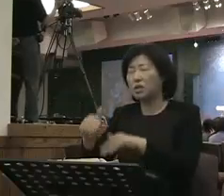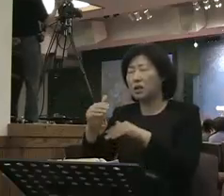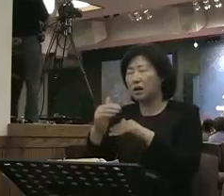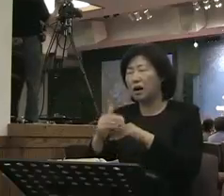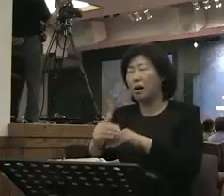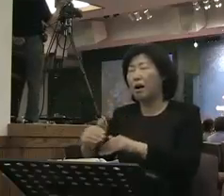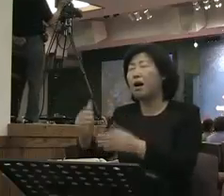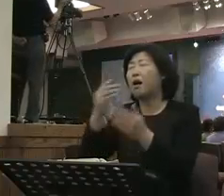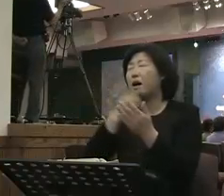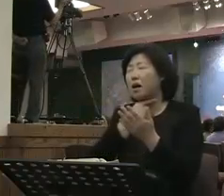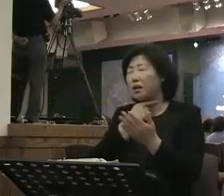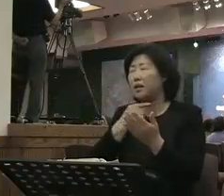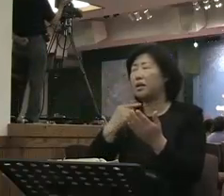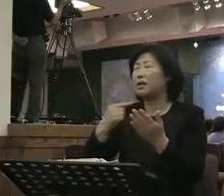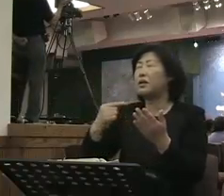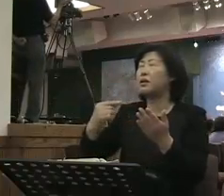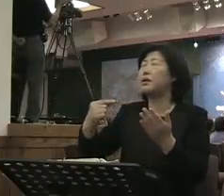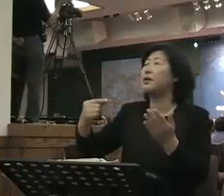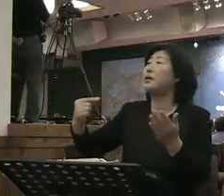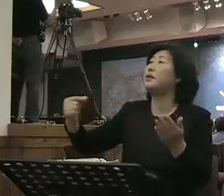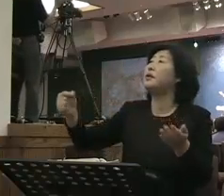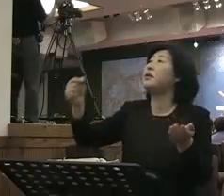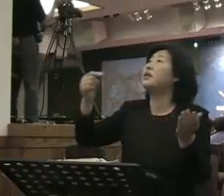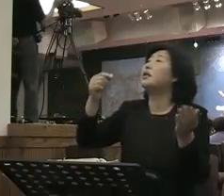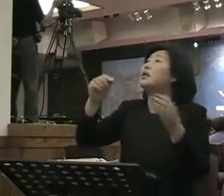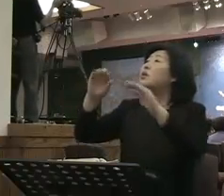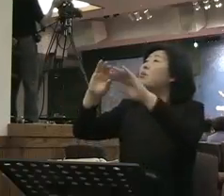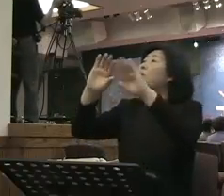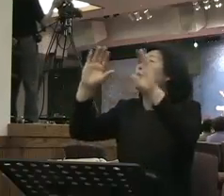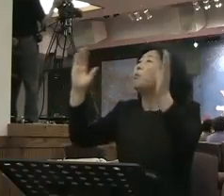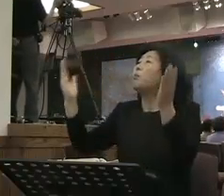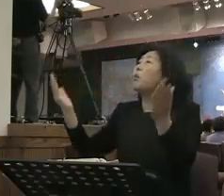우리는 전진하리 예수